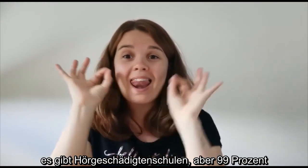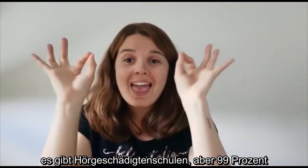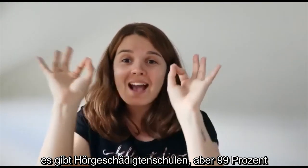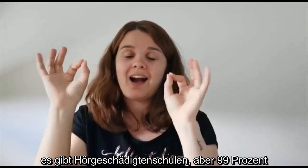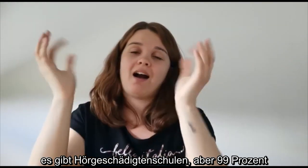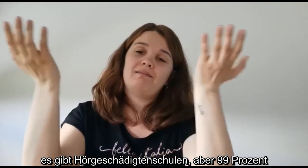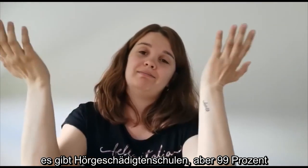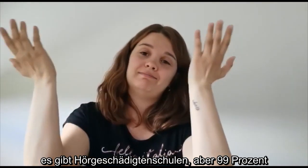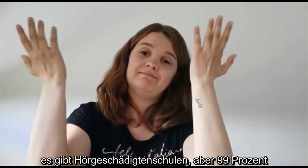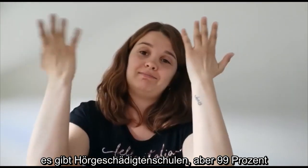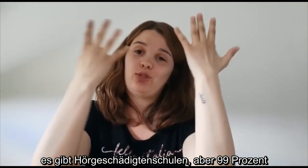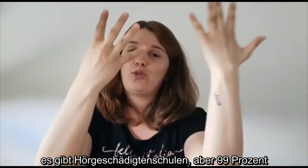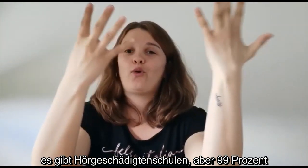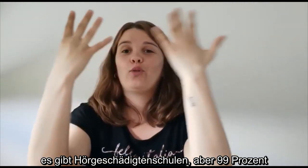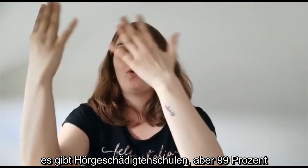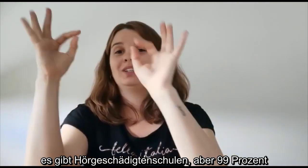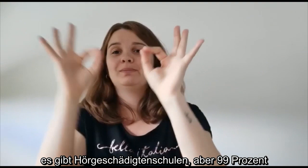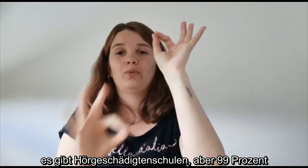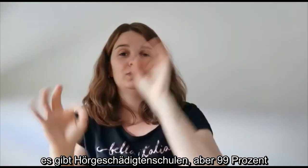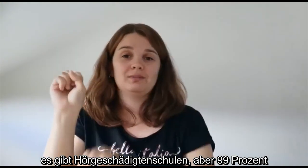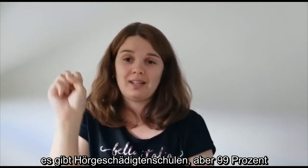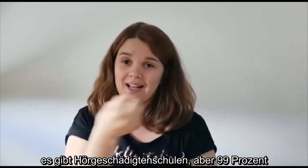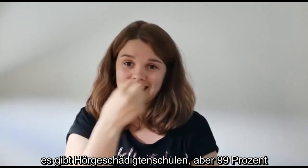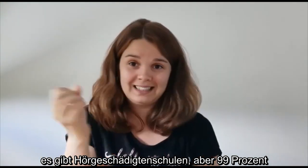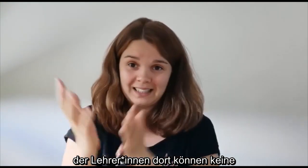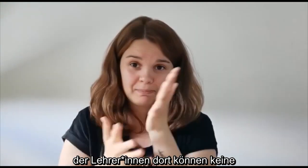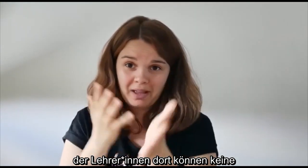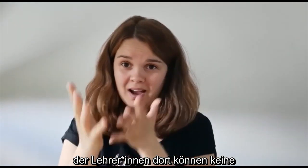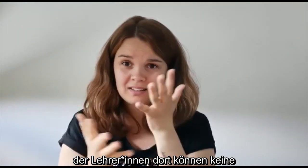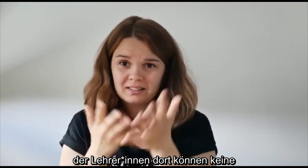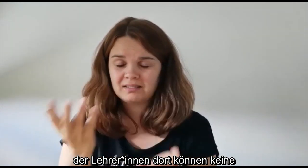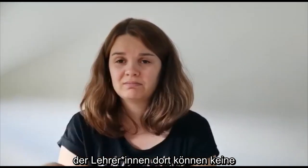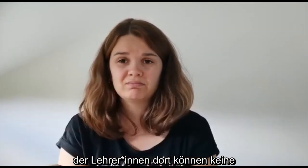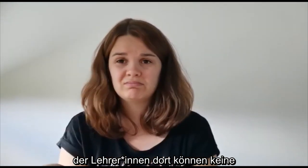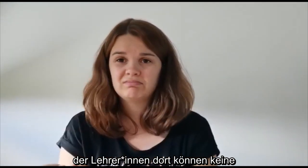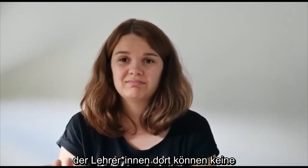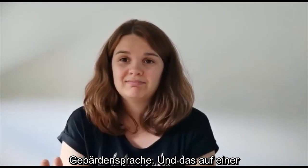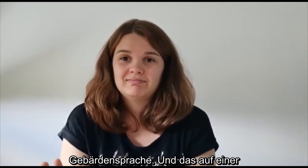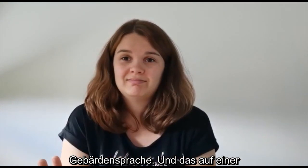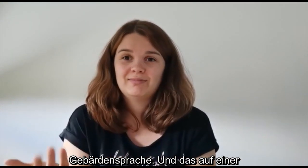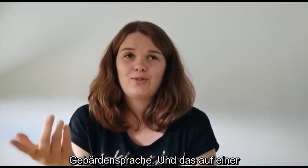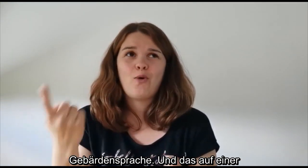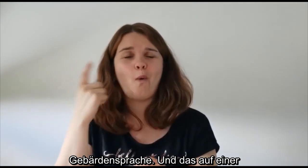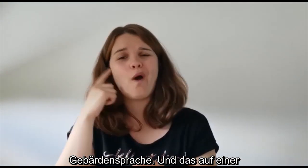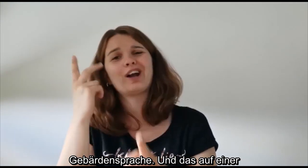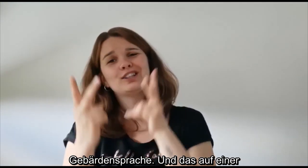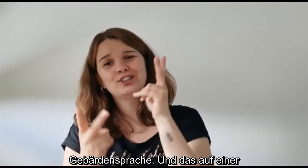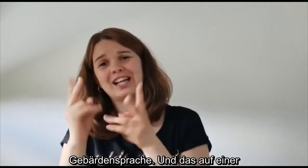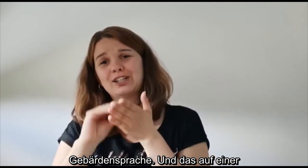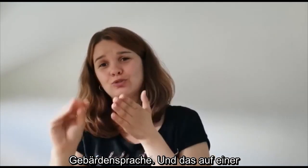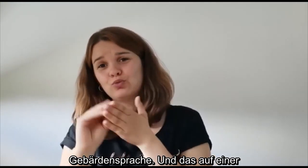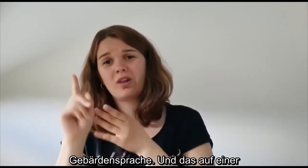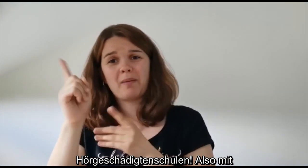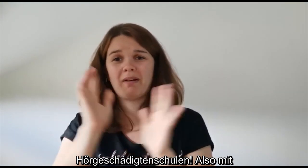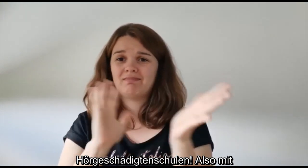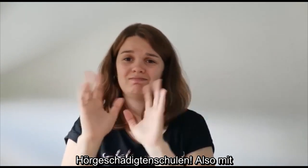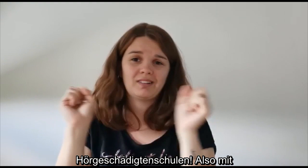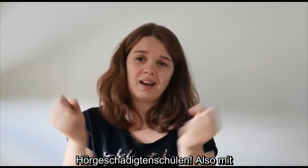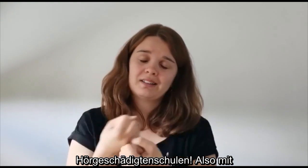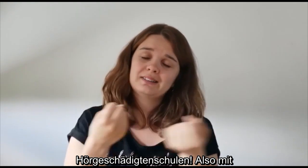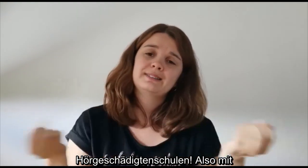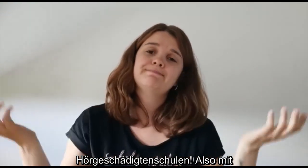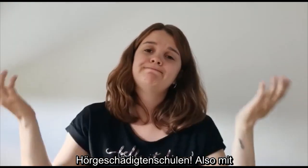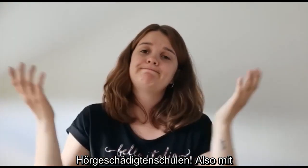gehört Das gibt hörgeschädigten Schulen Aber 99% der Lehrer dort können keine Gebärdensprache Und das auf einer